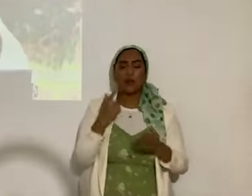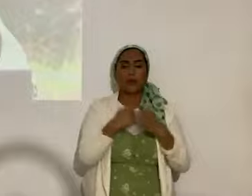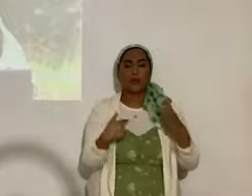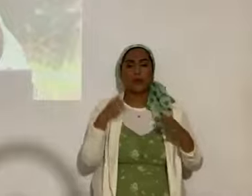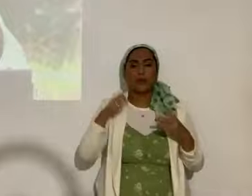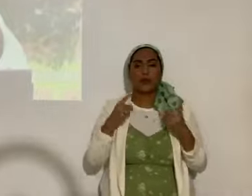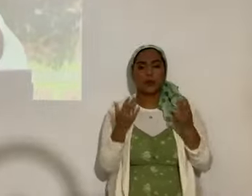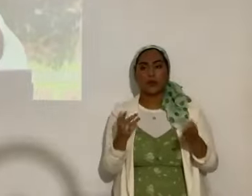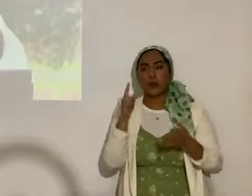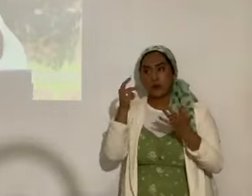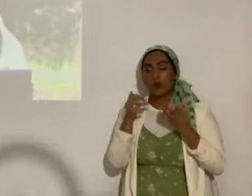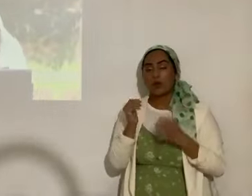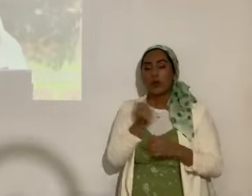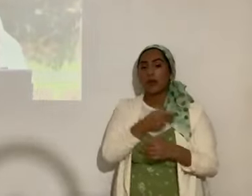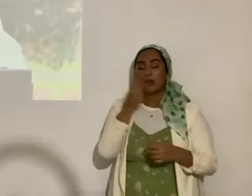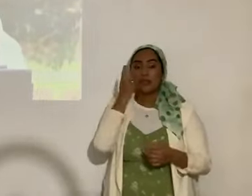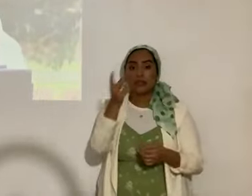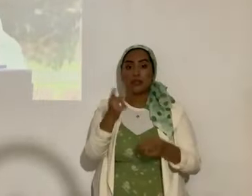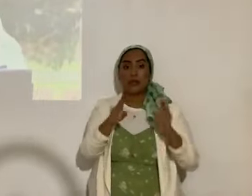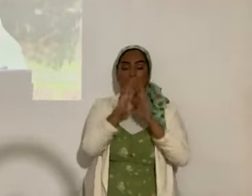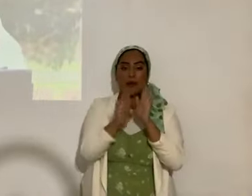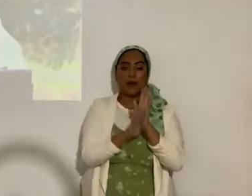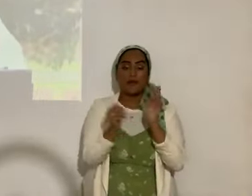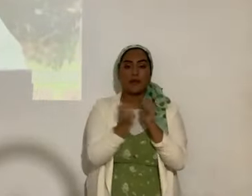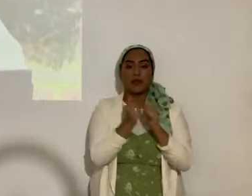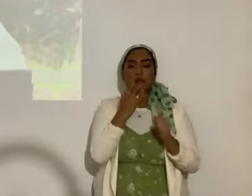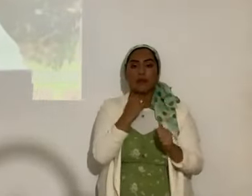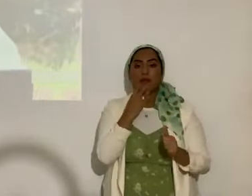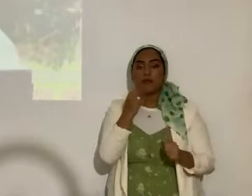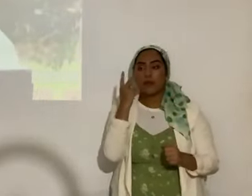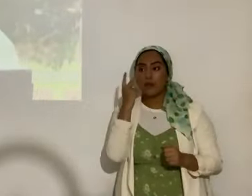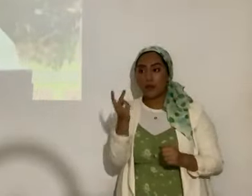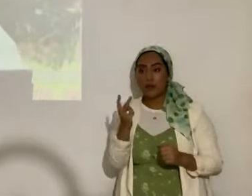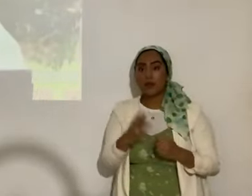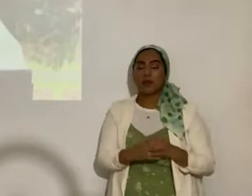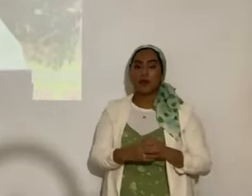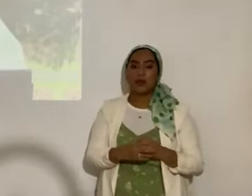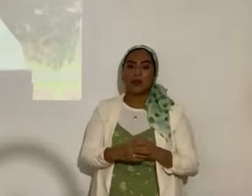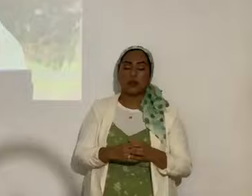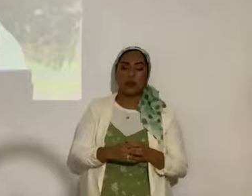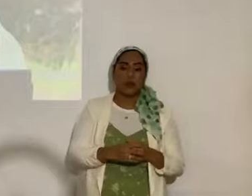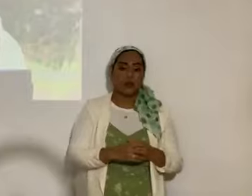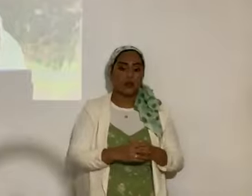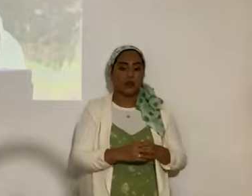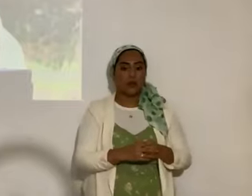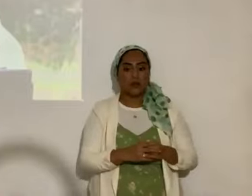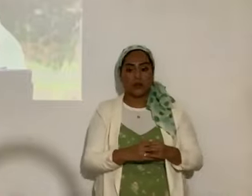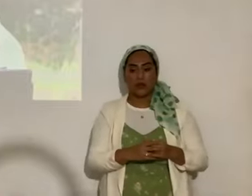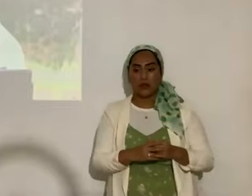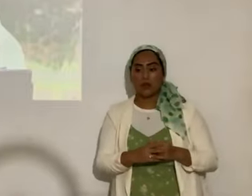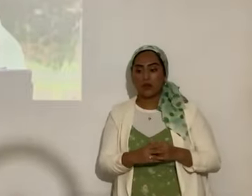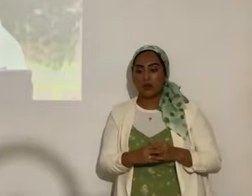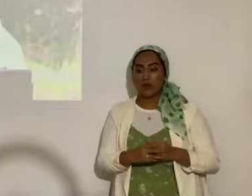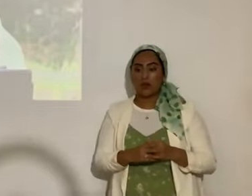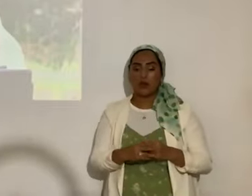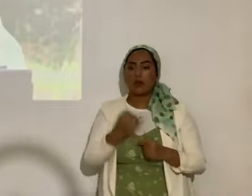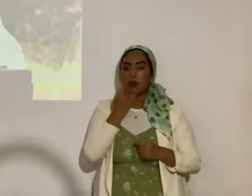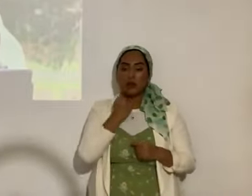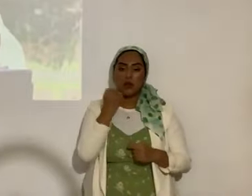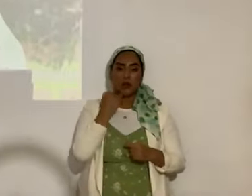él quiere que veamos la Biblia con ojos hebreos con ojos hebreo un hebreo es un